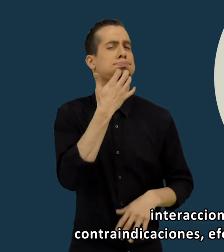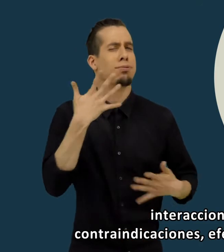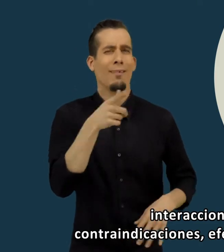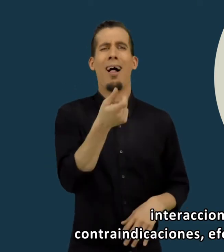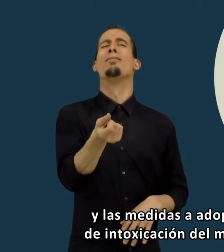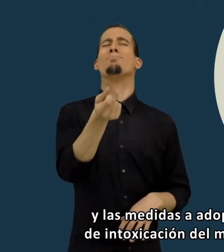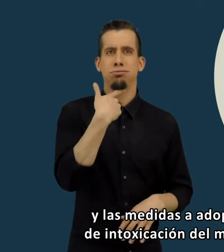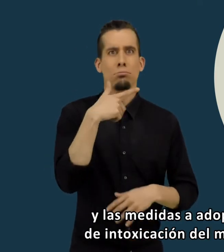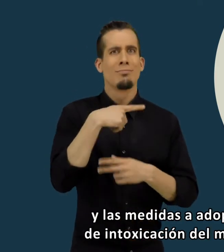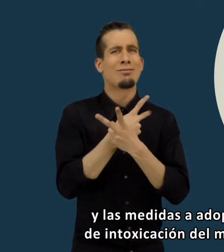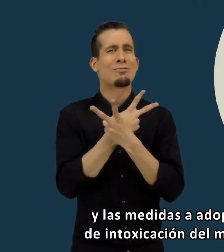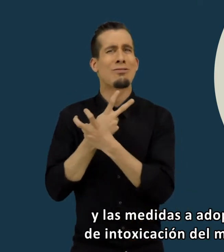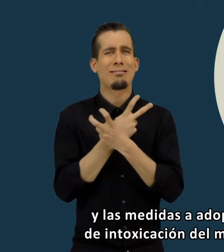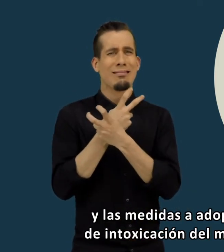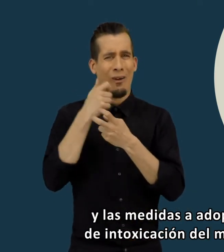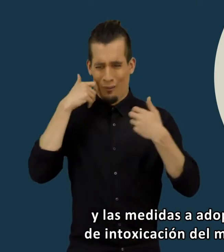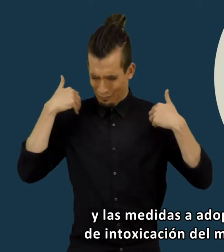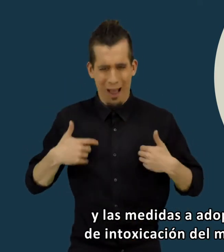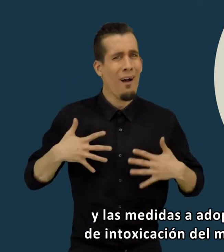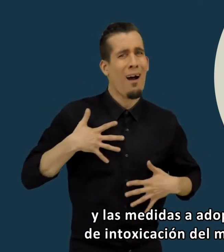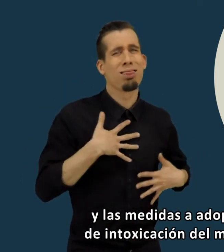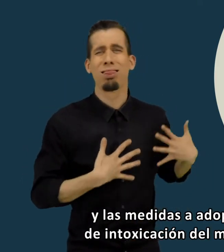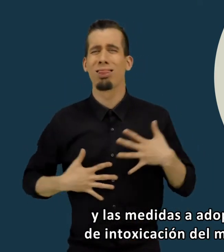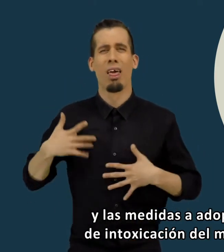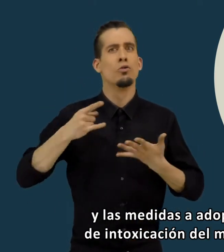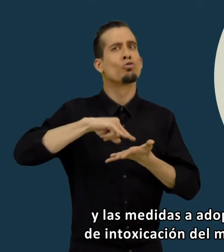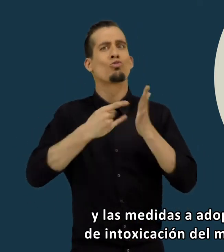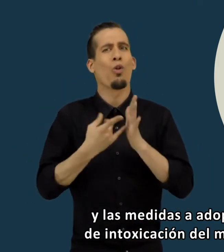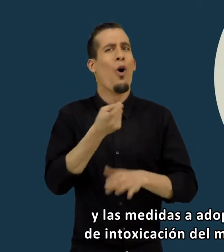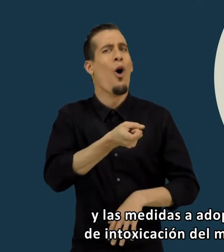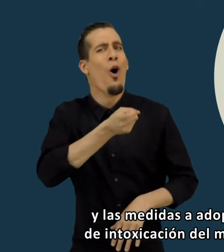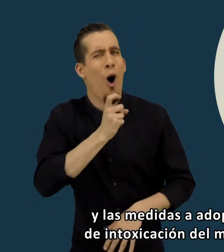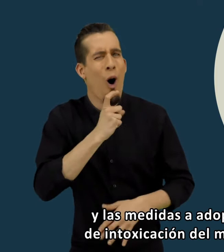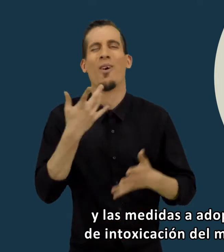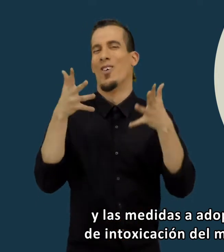y las medidas a adoptar en caso de intoxicación del medicamento.